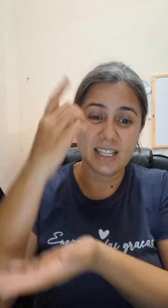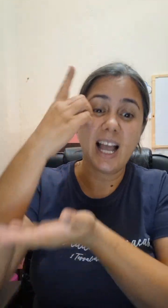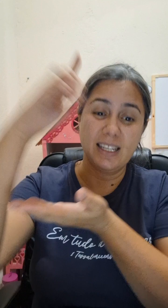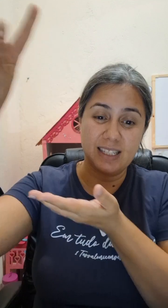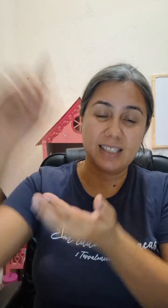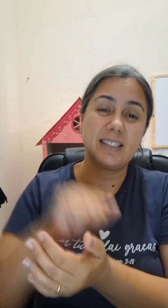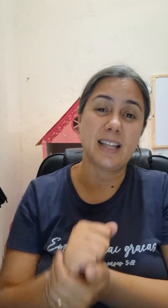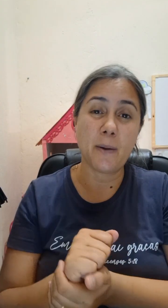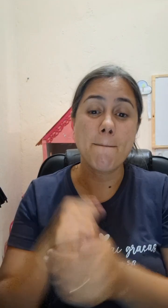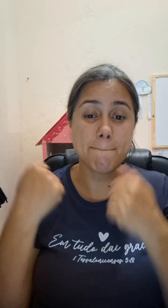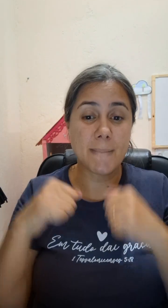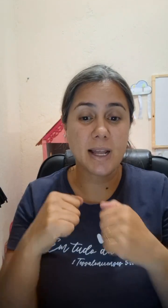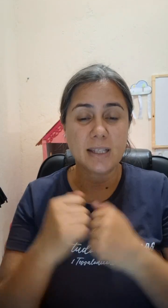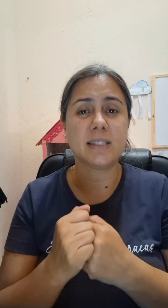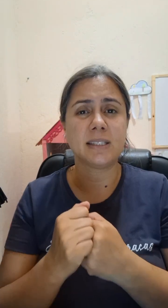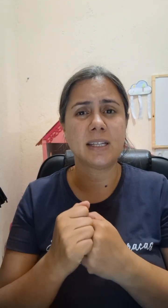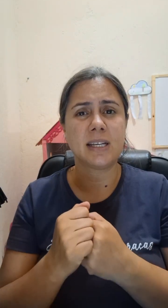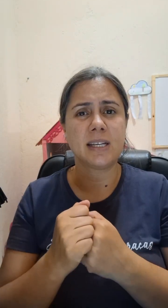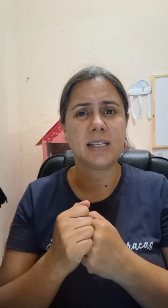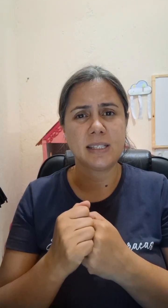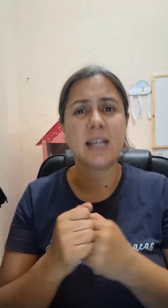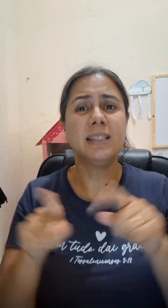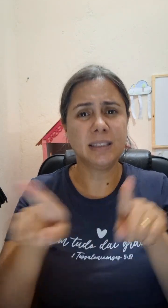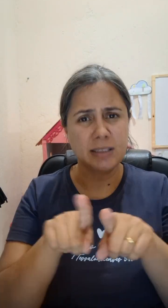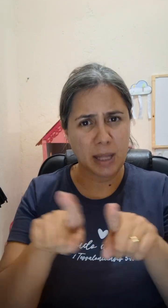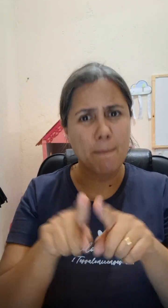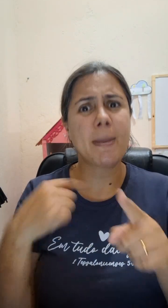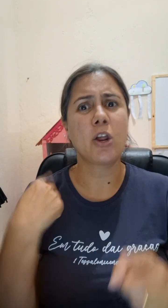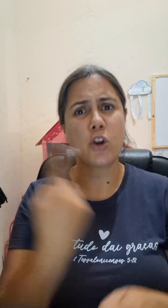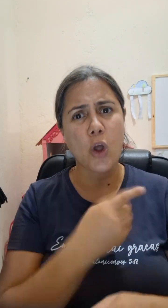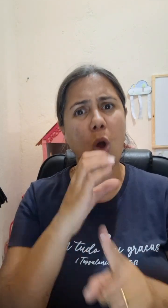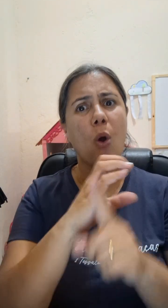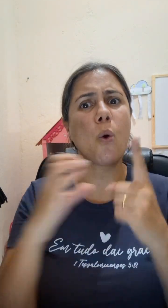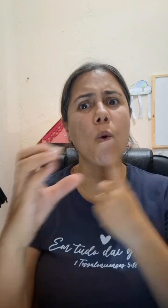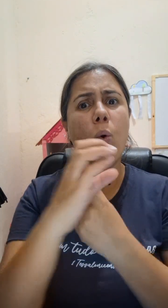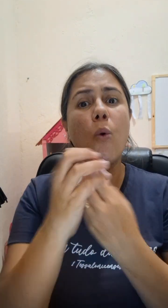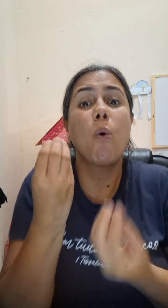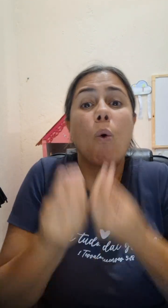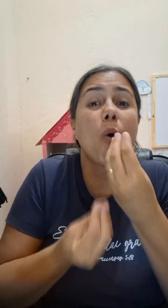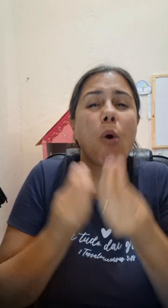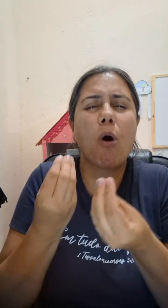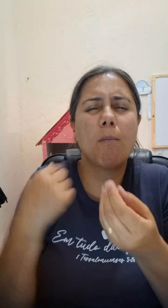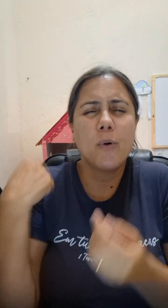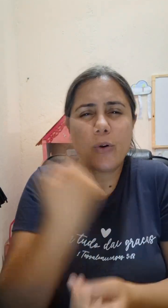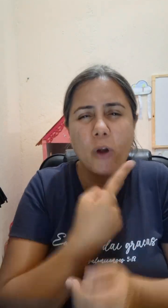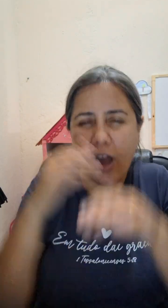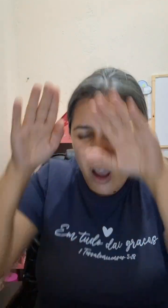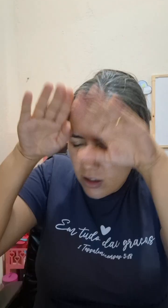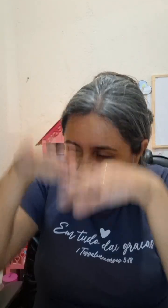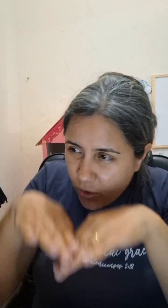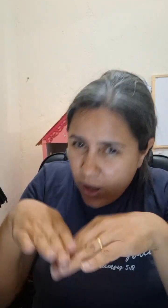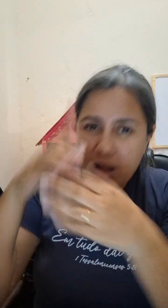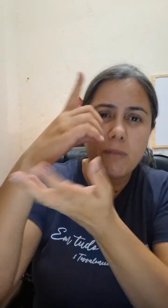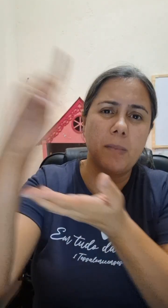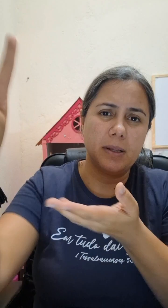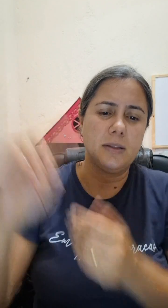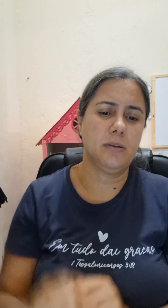devemos servi-lo, regula o culto. A fidelidade de Deus também se mostra como